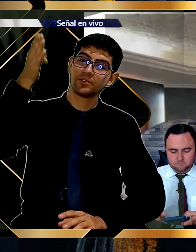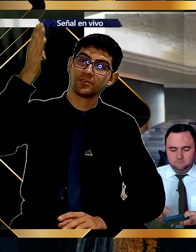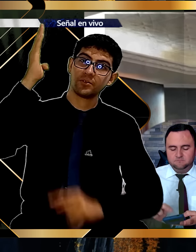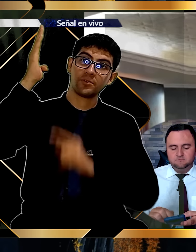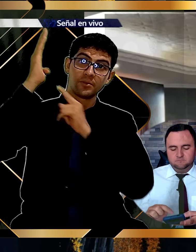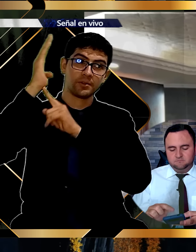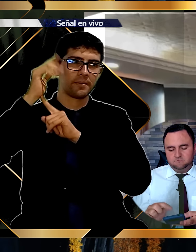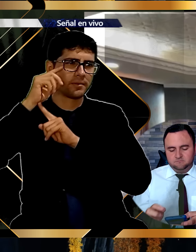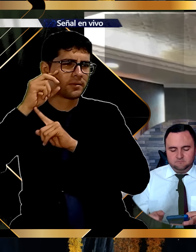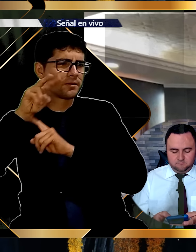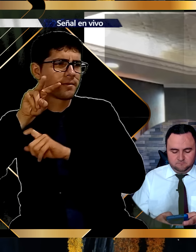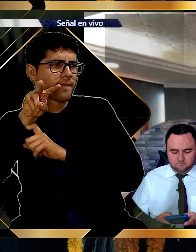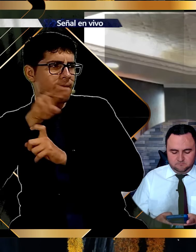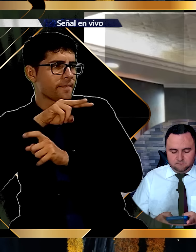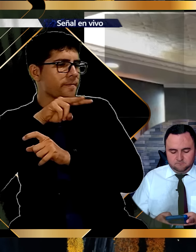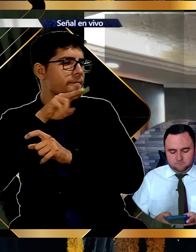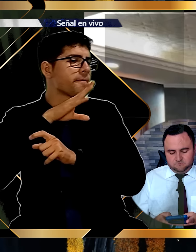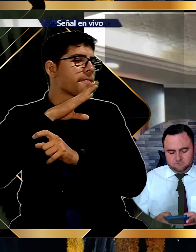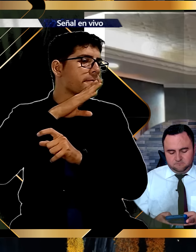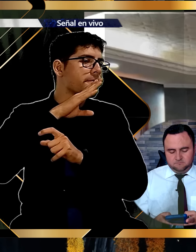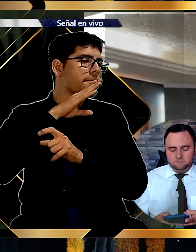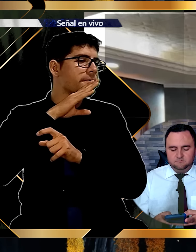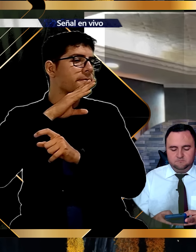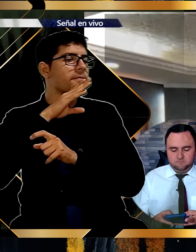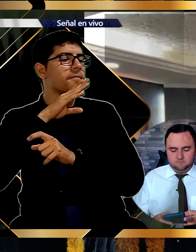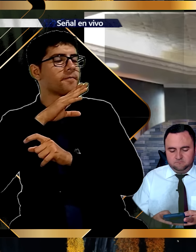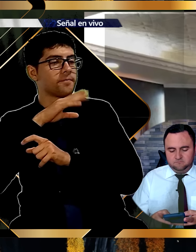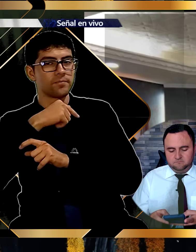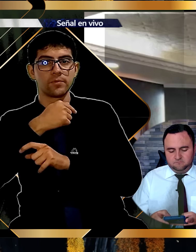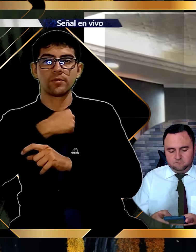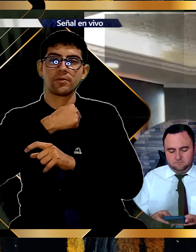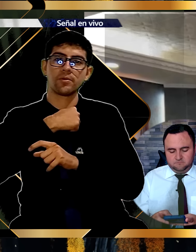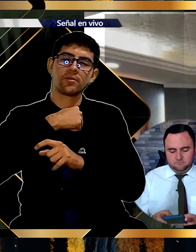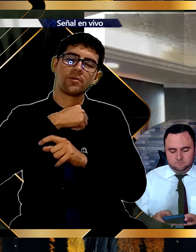duerme. Yo sí duermo. Ronco. A veces mi mujer se queja,